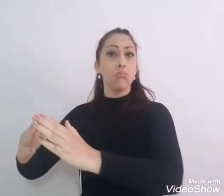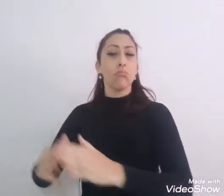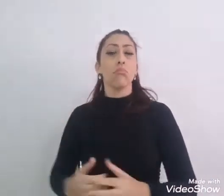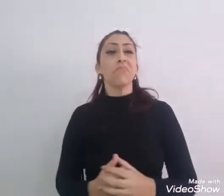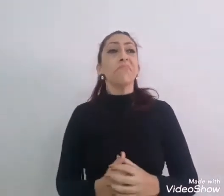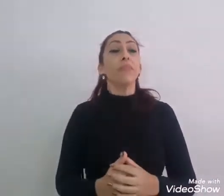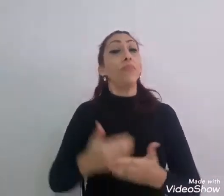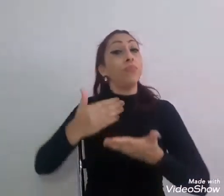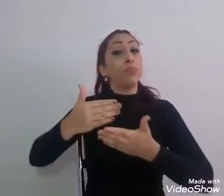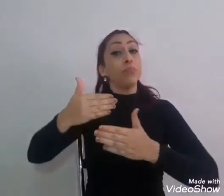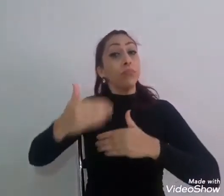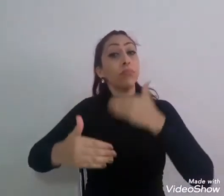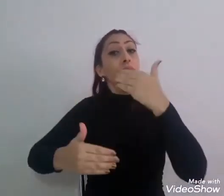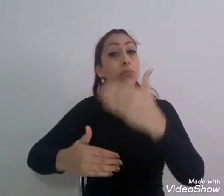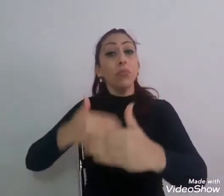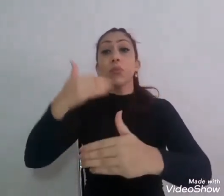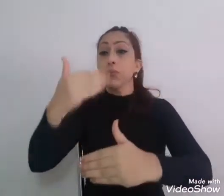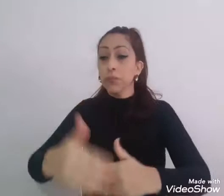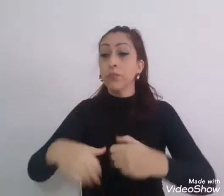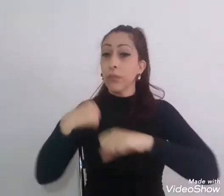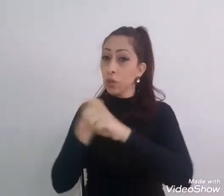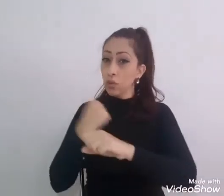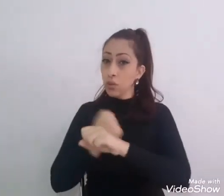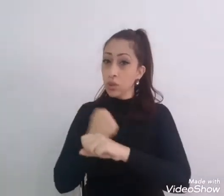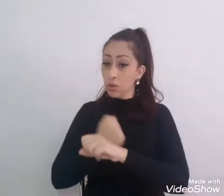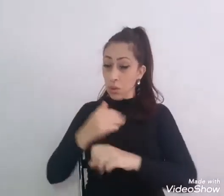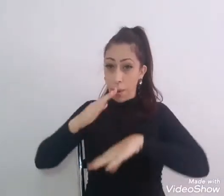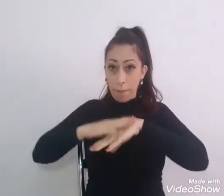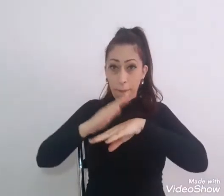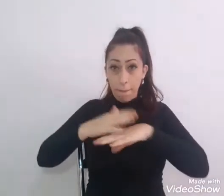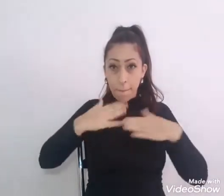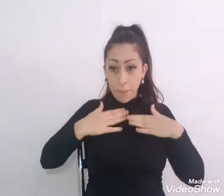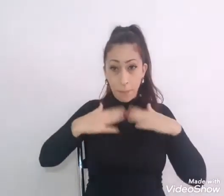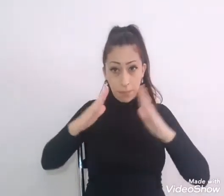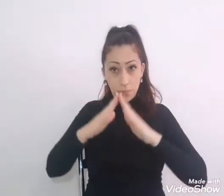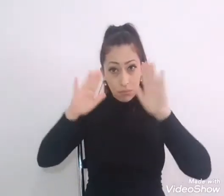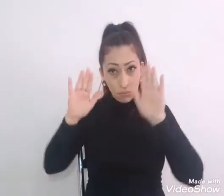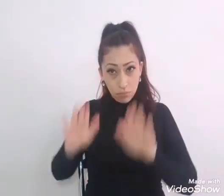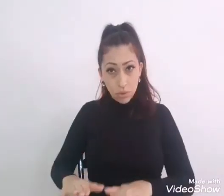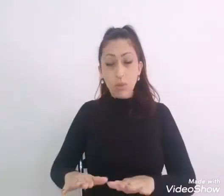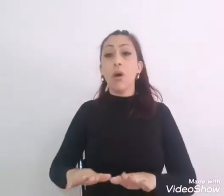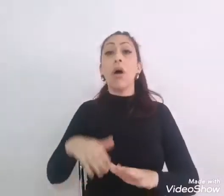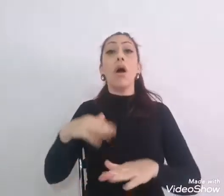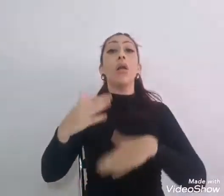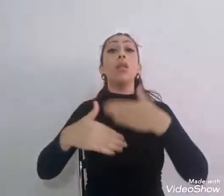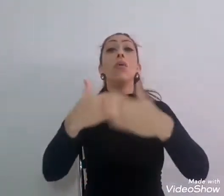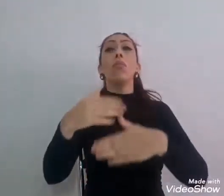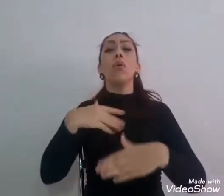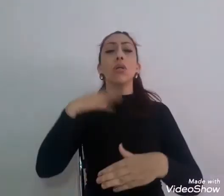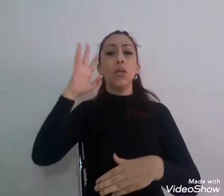constroem moradias, porque se fixam um maior tempo no território, eles passam a cercar esses ambientes para se proteger